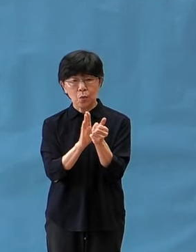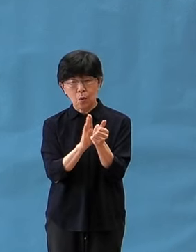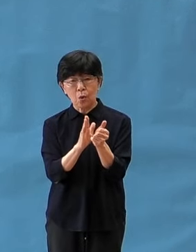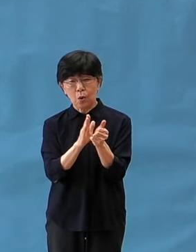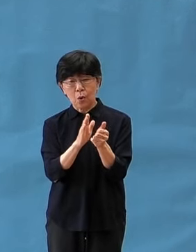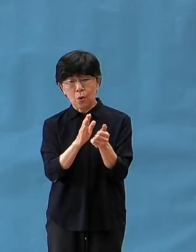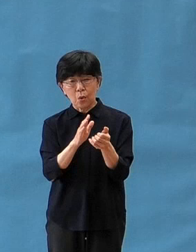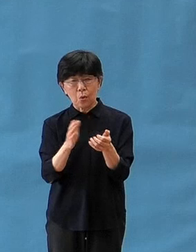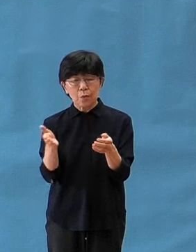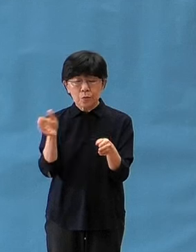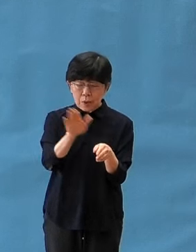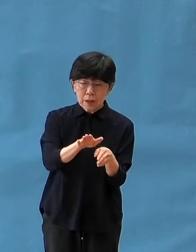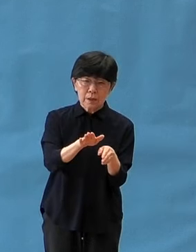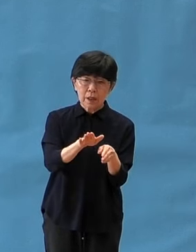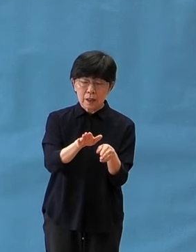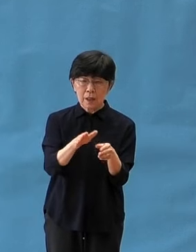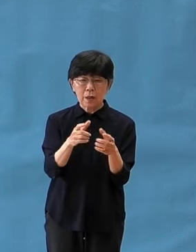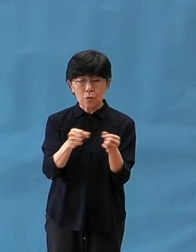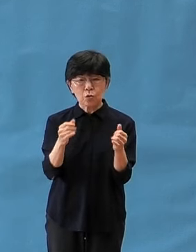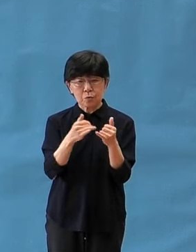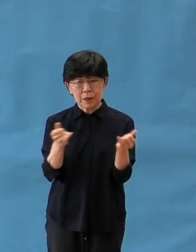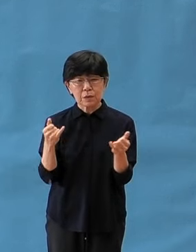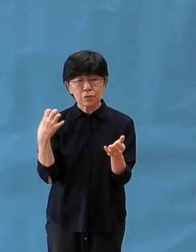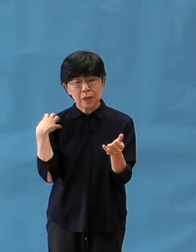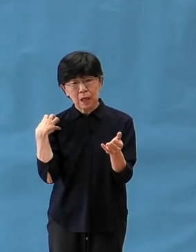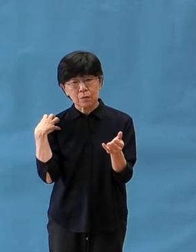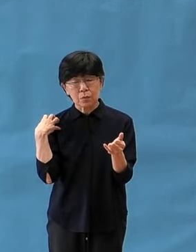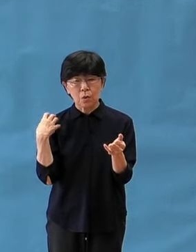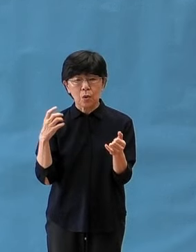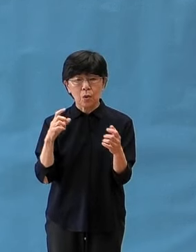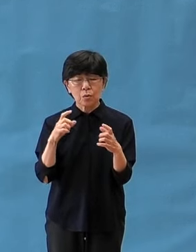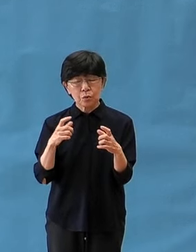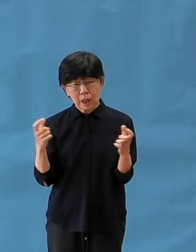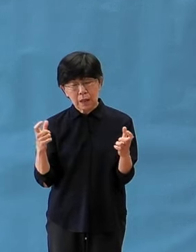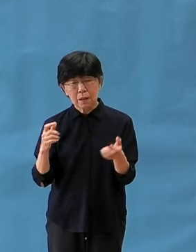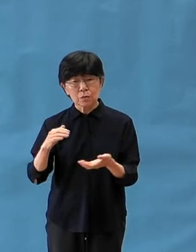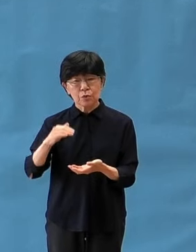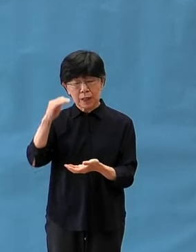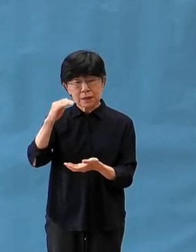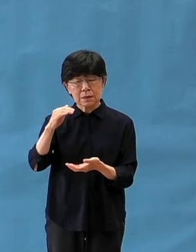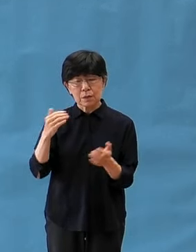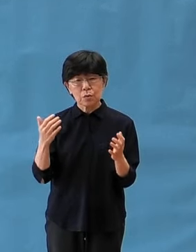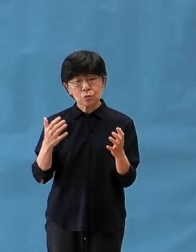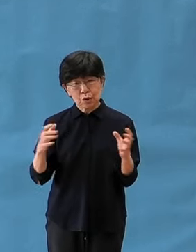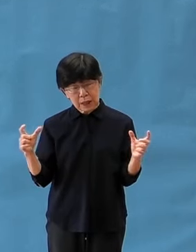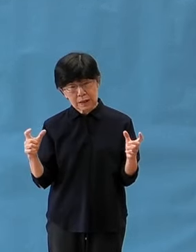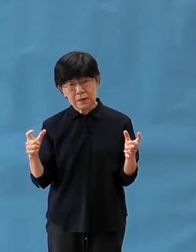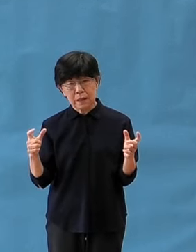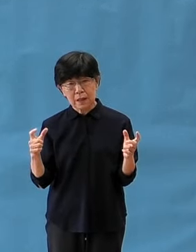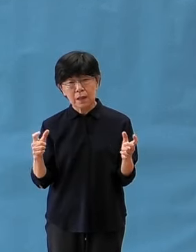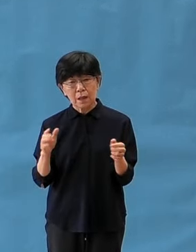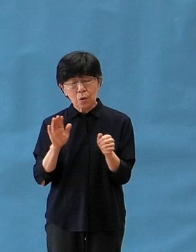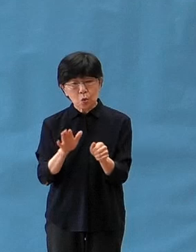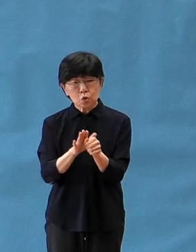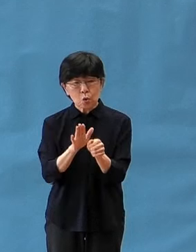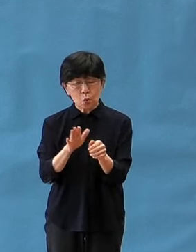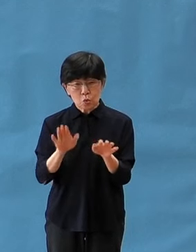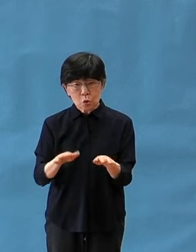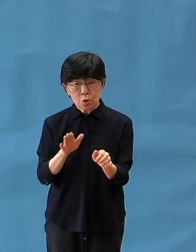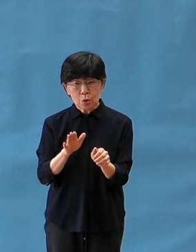で、子育て支援を充実して、子育て支援をしようとしている。